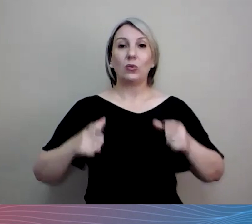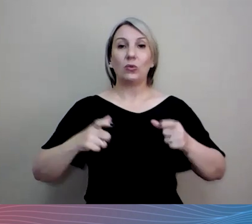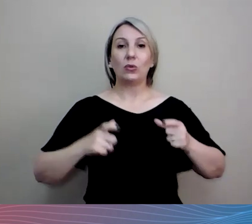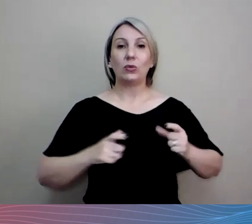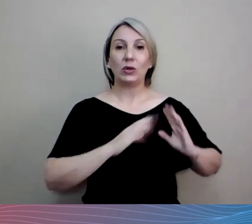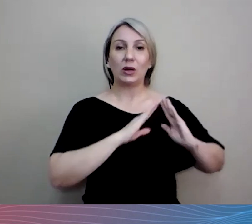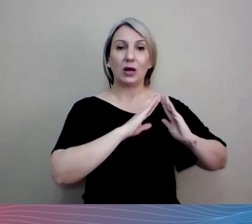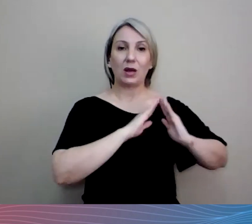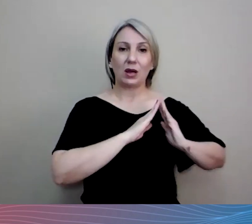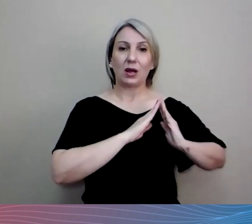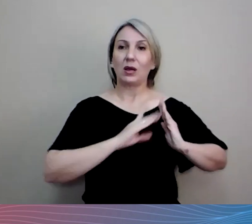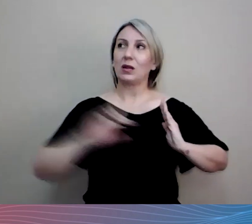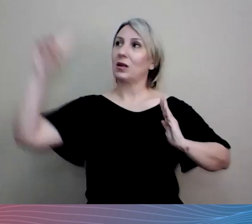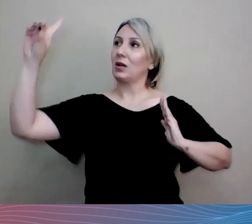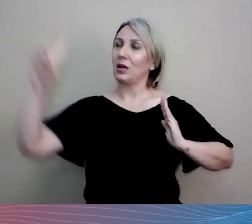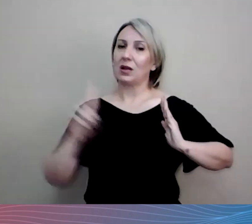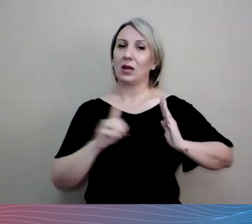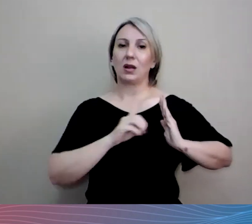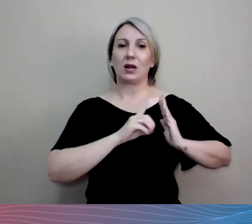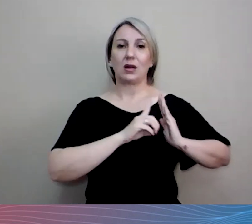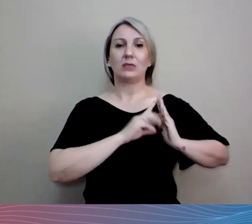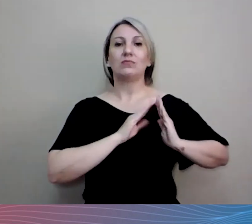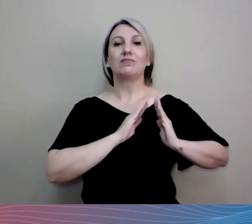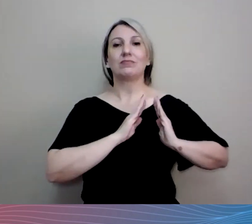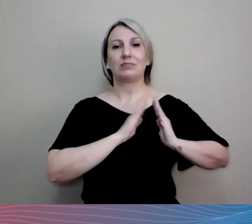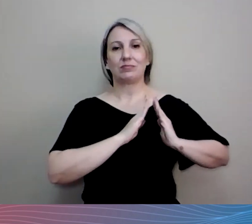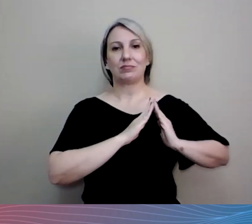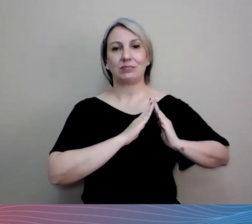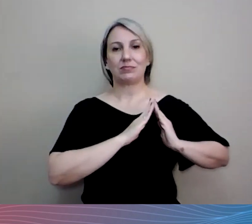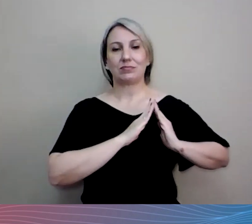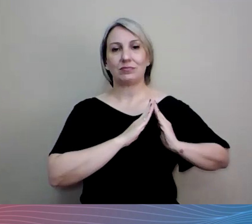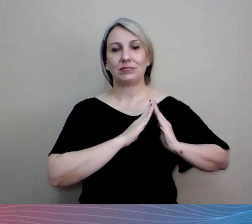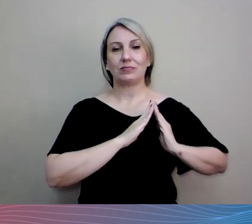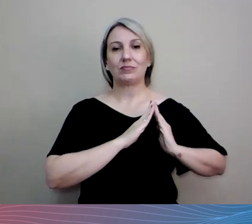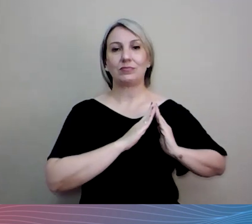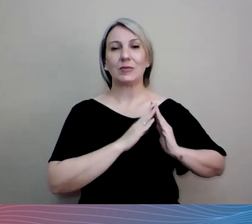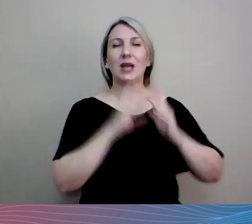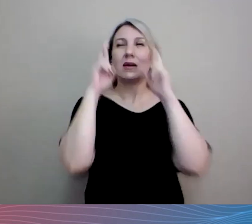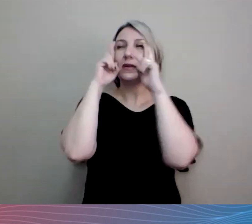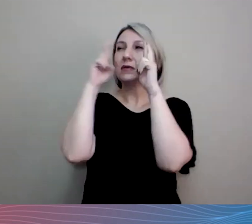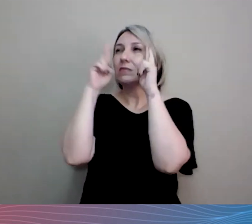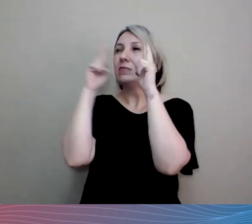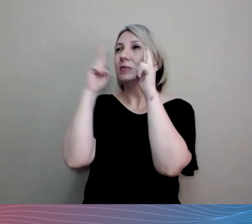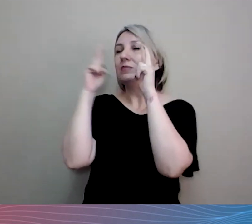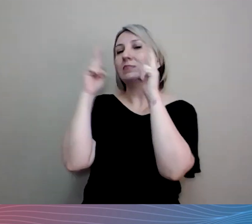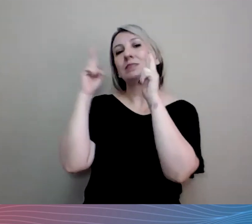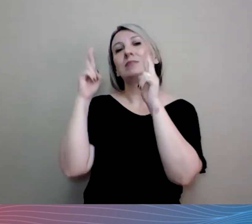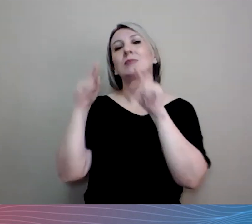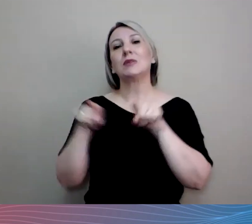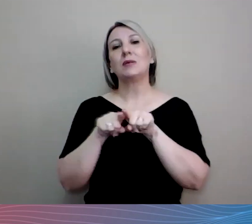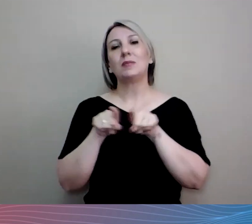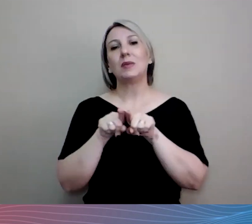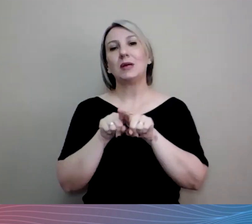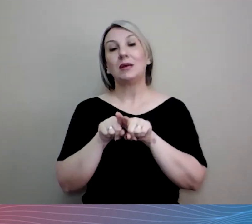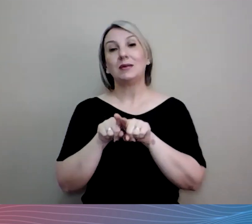esperança, o chamamento do Senhor. E nessa esperança, irmãos, também está a herança. Deus quer tomar posse